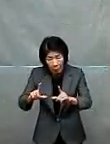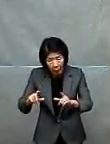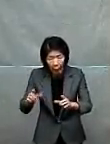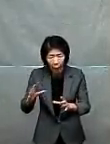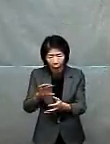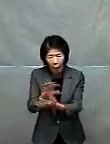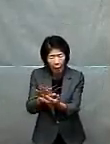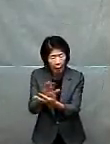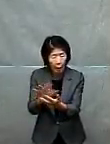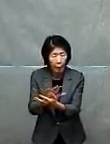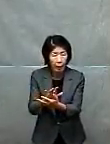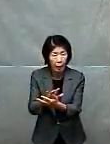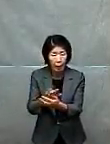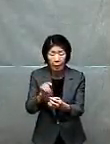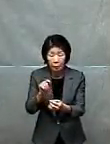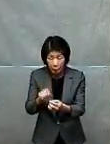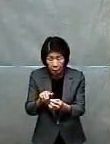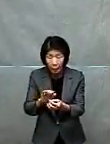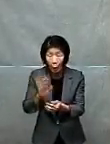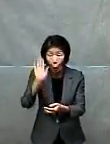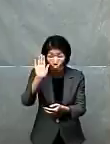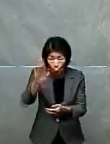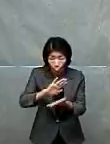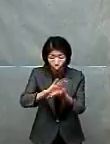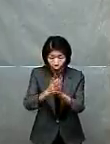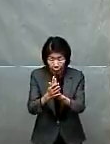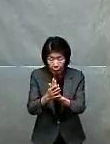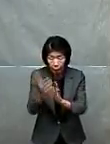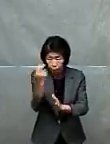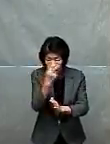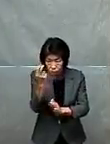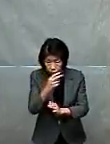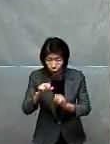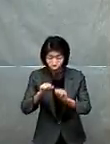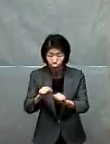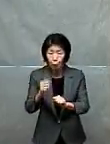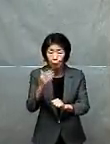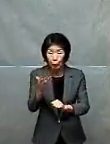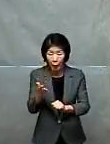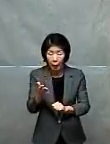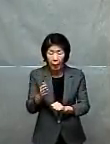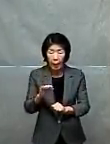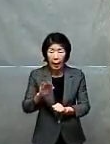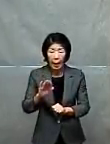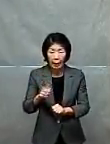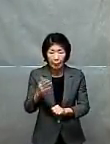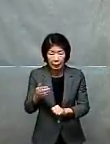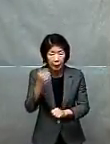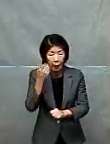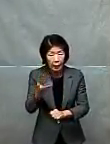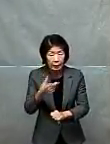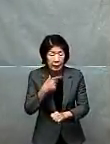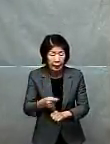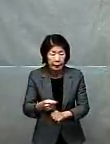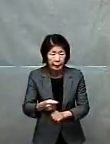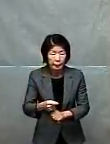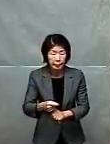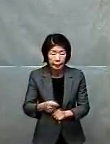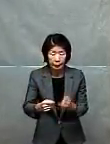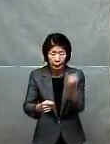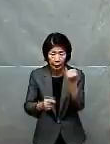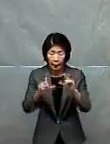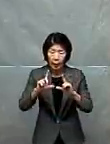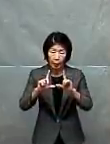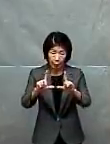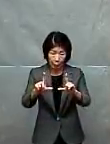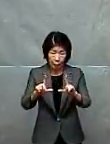ども、まあ、今後県として独自調査などをする考えは終わりなのか、お聞かせ願いますでしょうか。 は